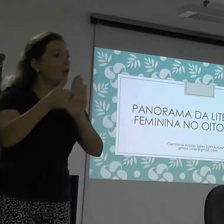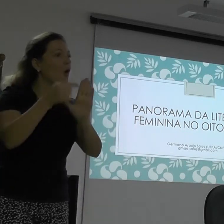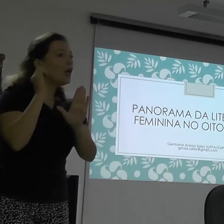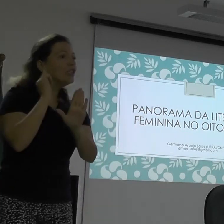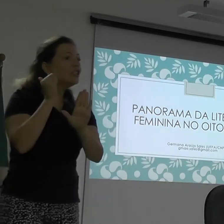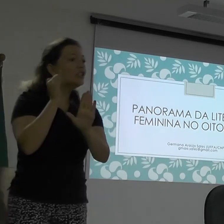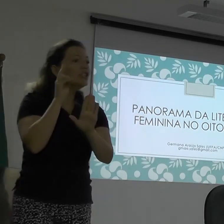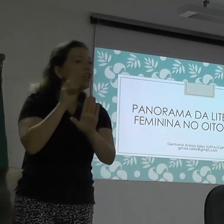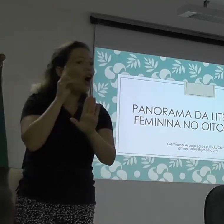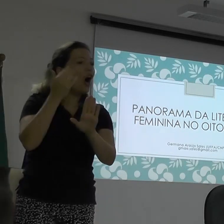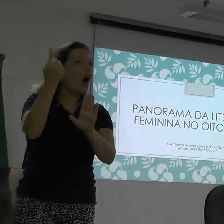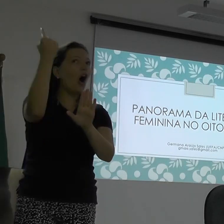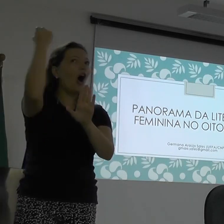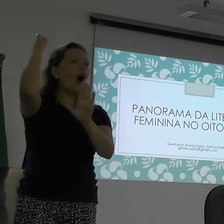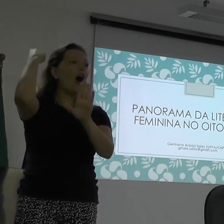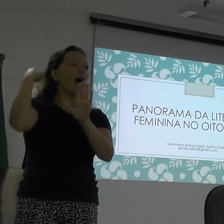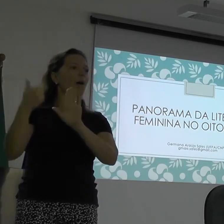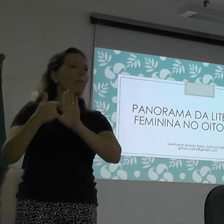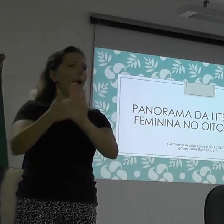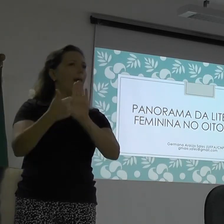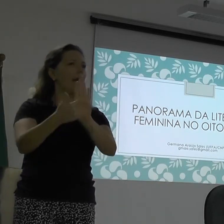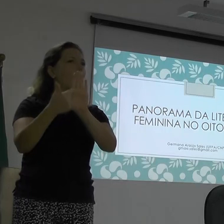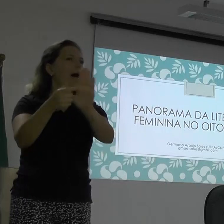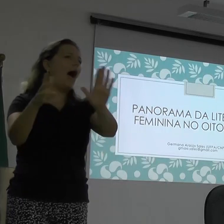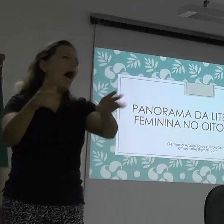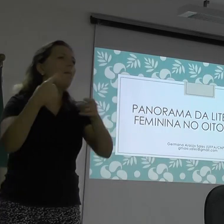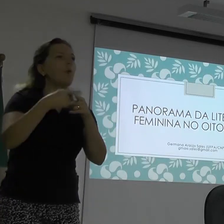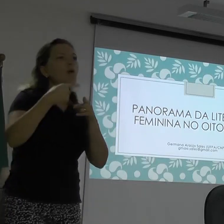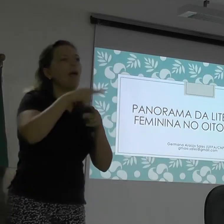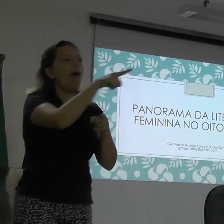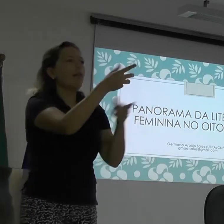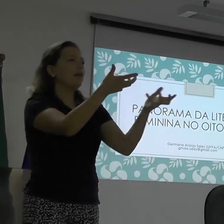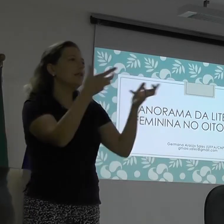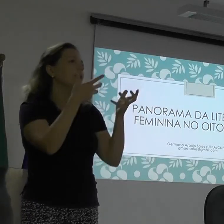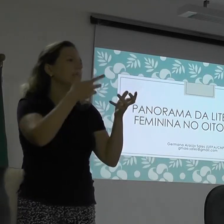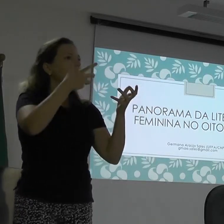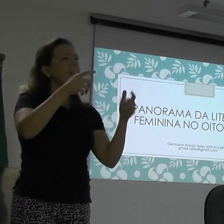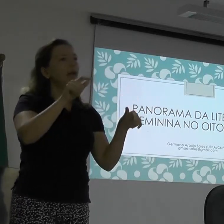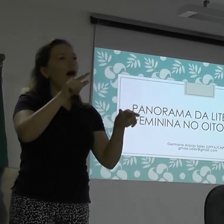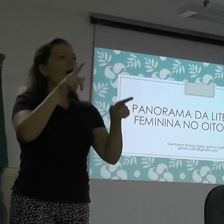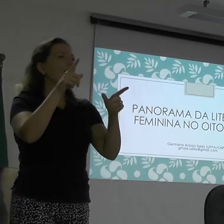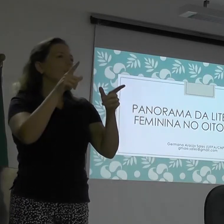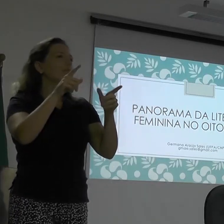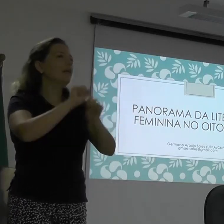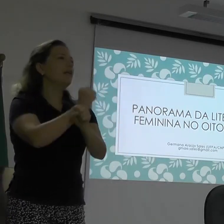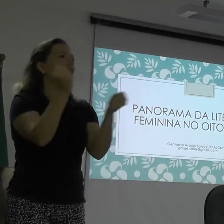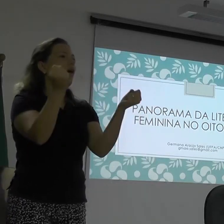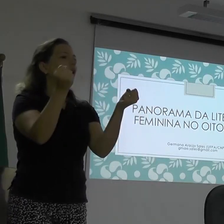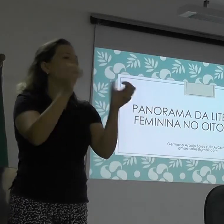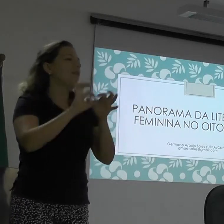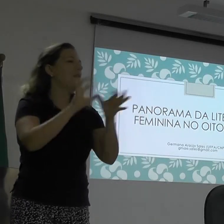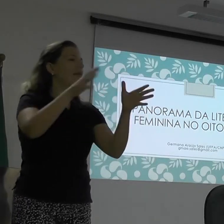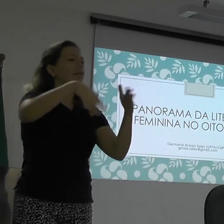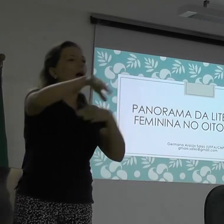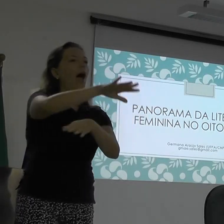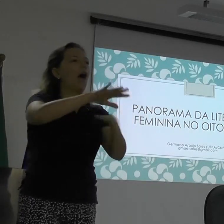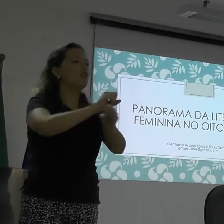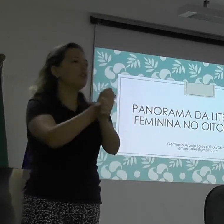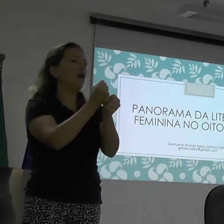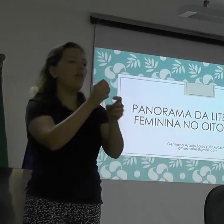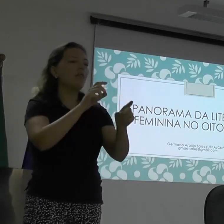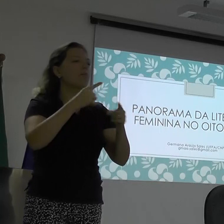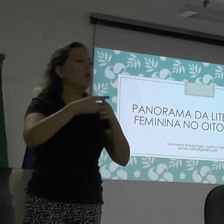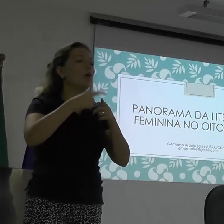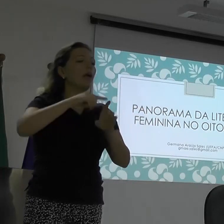não acontecem porque a princesa Isabel quis que os escravos fossem libertados. As coisas acontecem porque houve